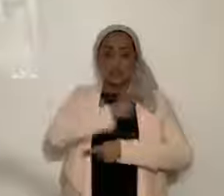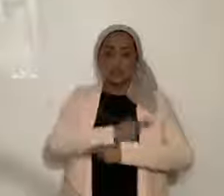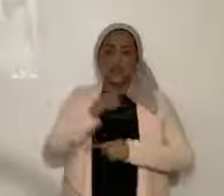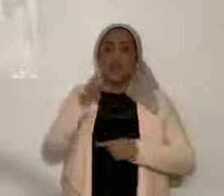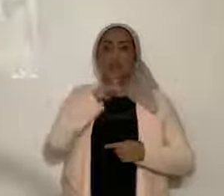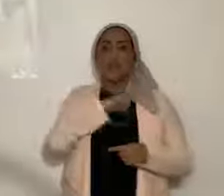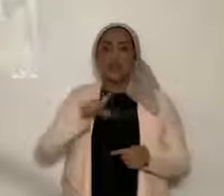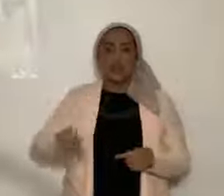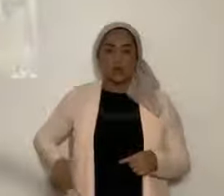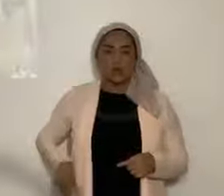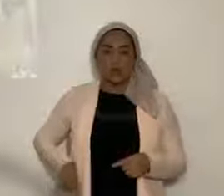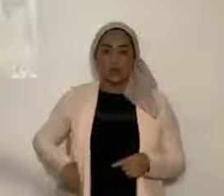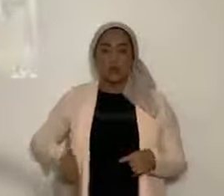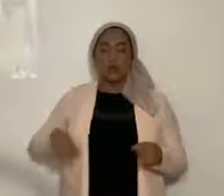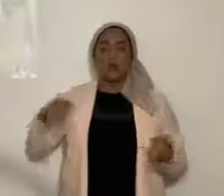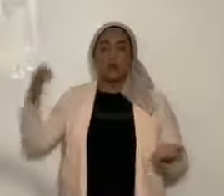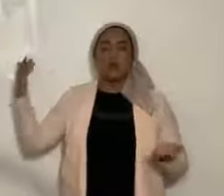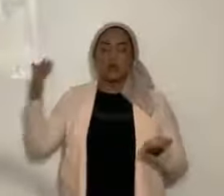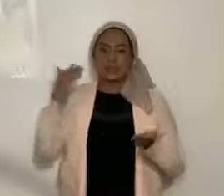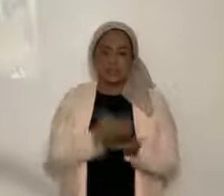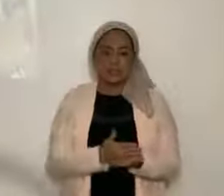Señor ha llegado.